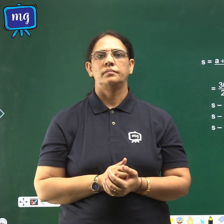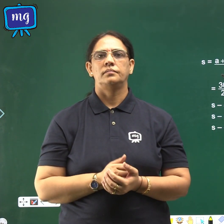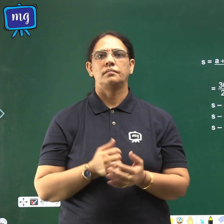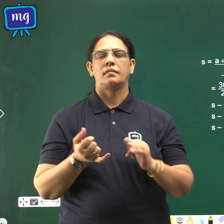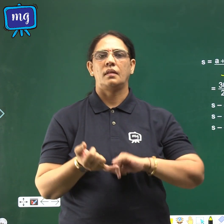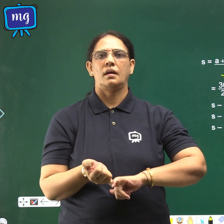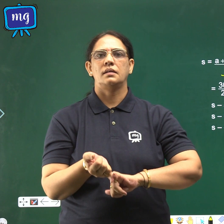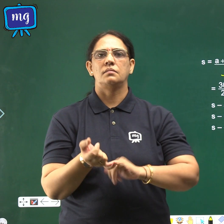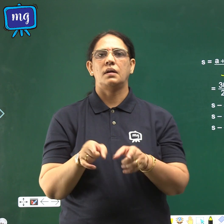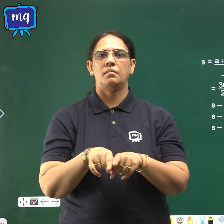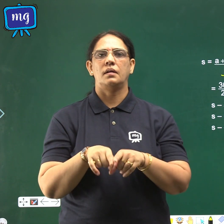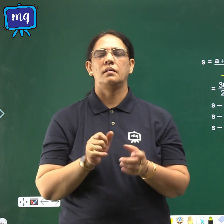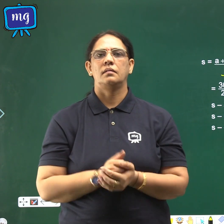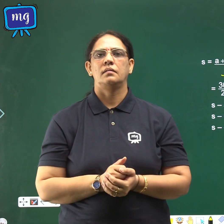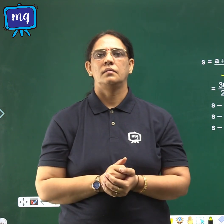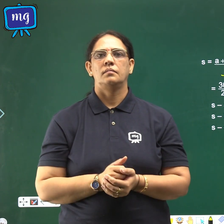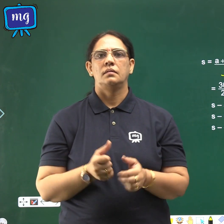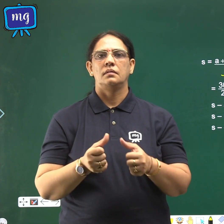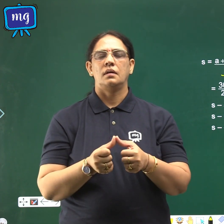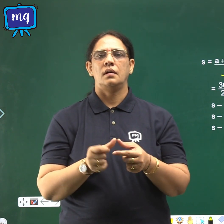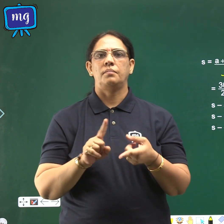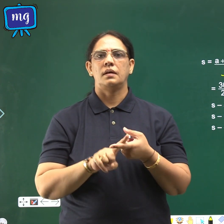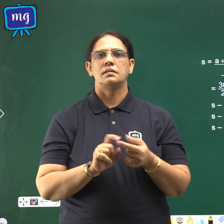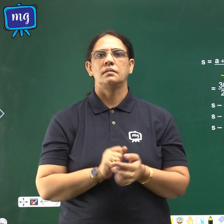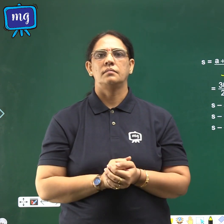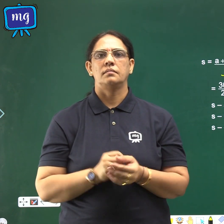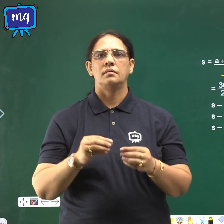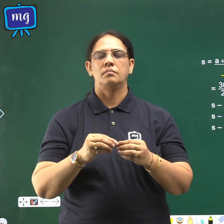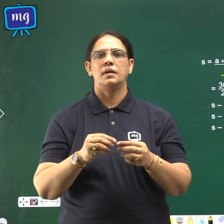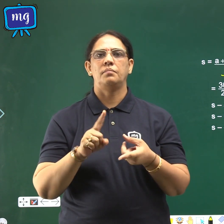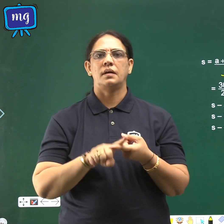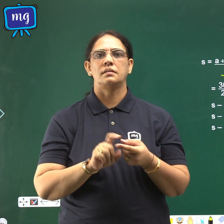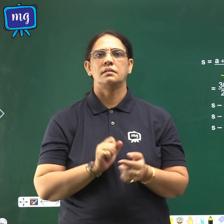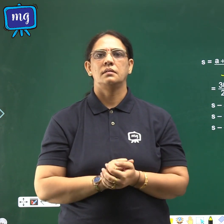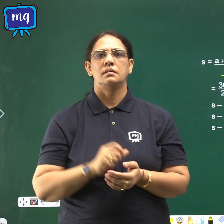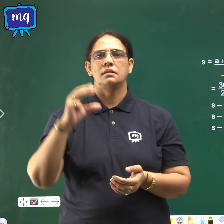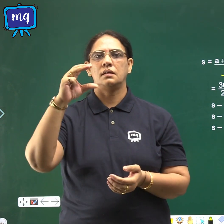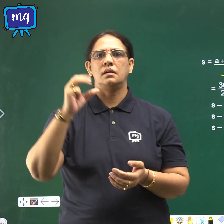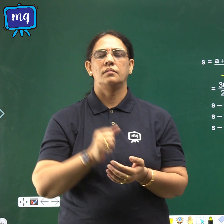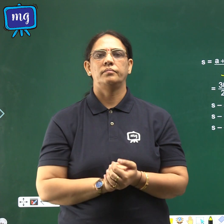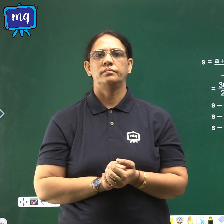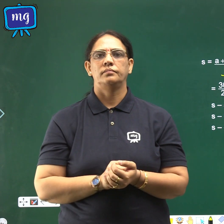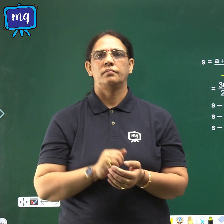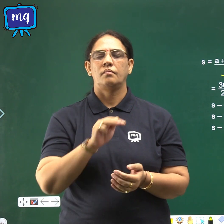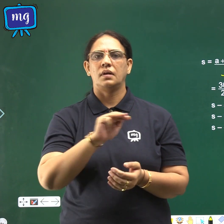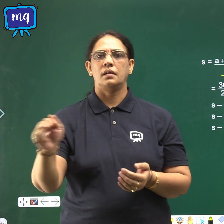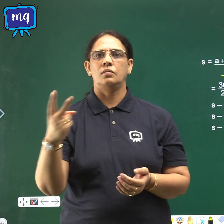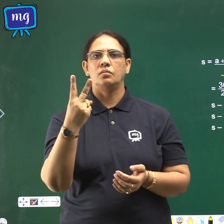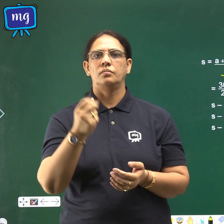S बराबर ए प्लस बी प्लस सी बटे